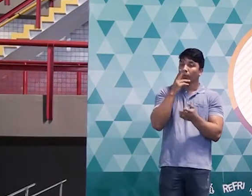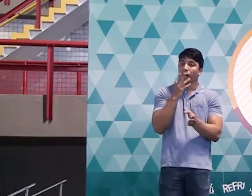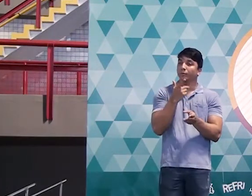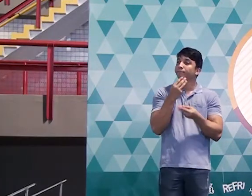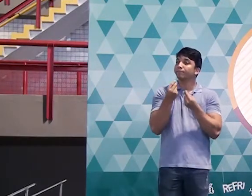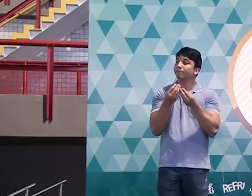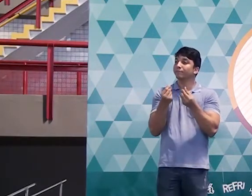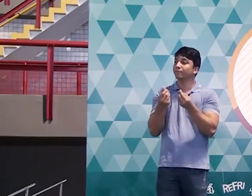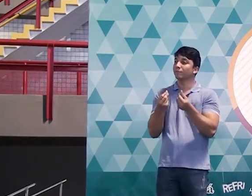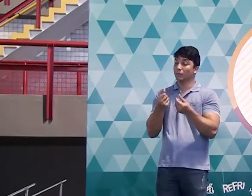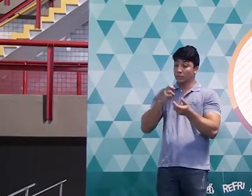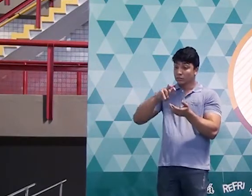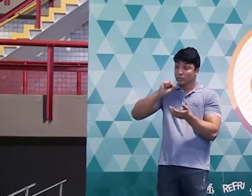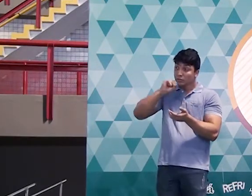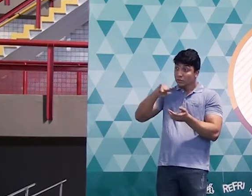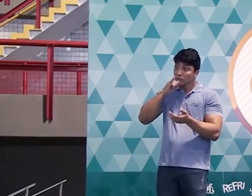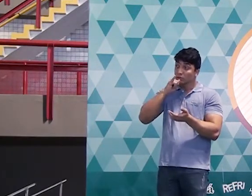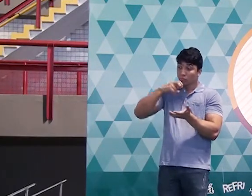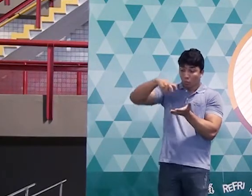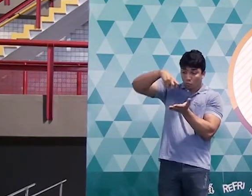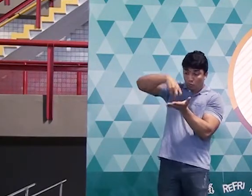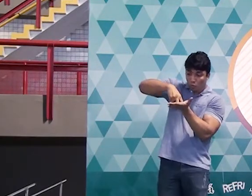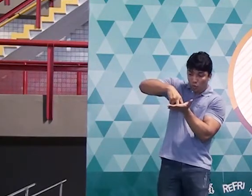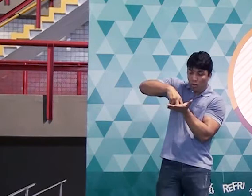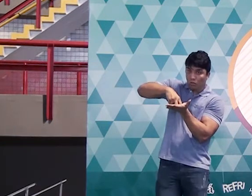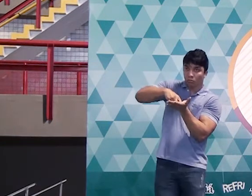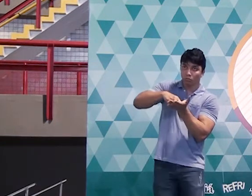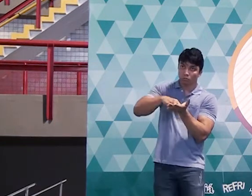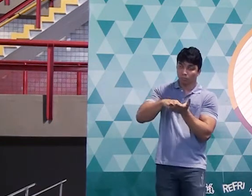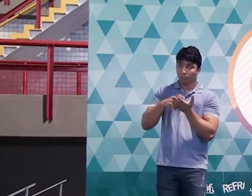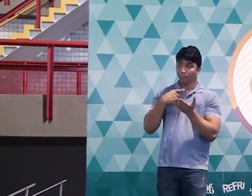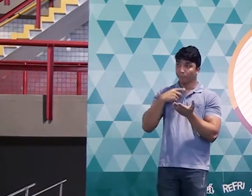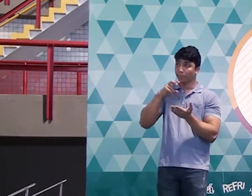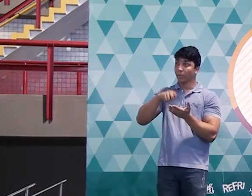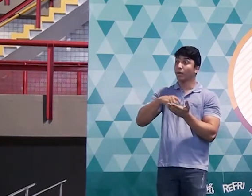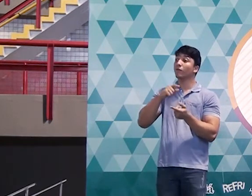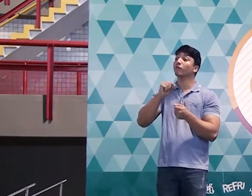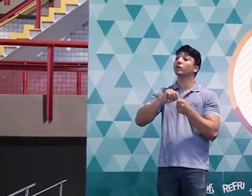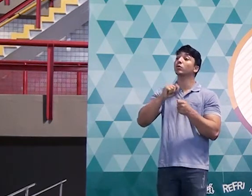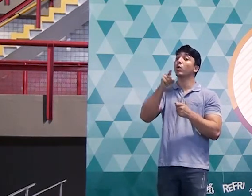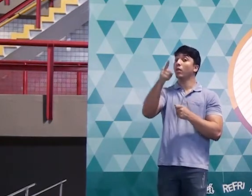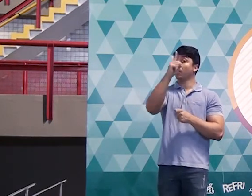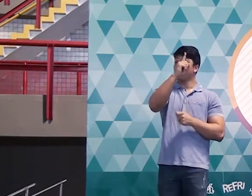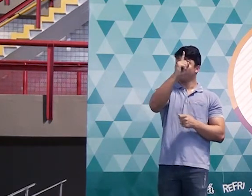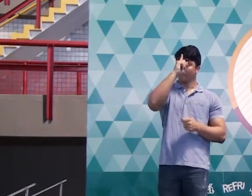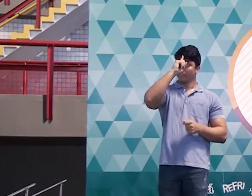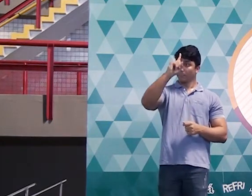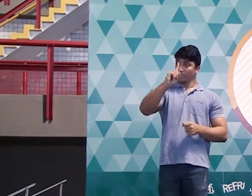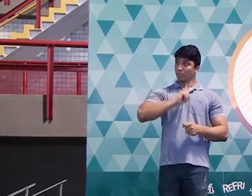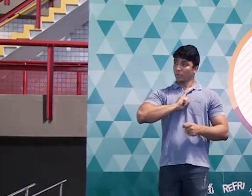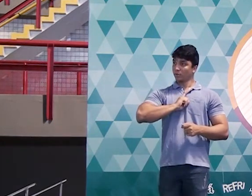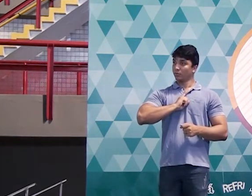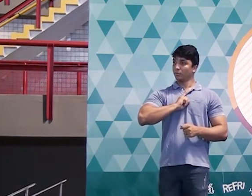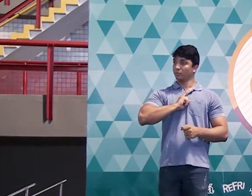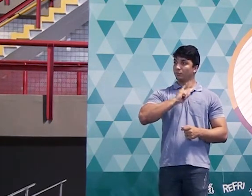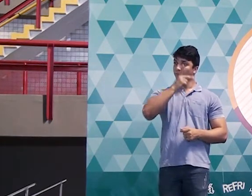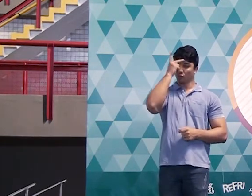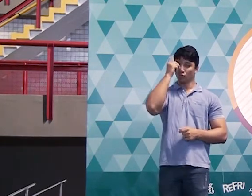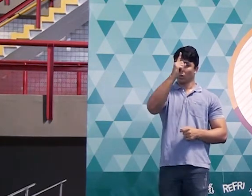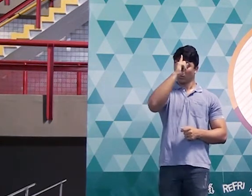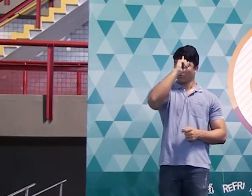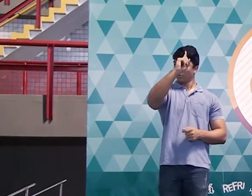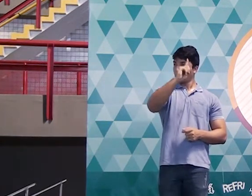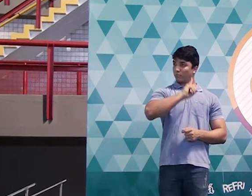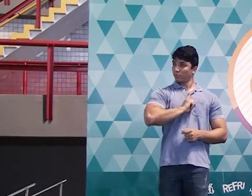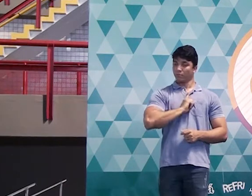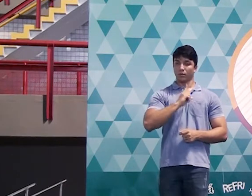você fica de joelho na frente de uma pessoa, você está dizendo que essa pessoa tem poder sobre você.